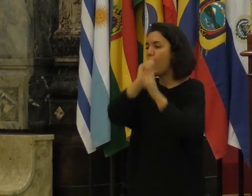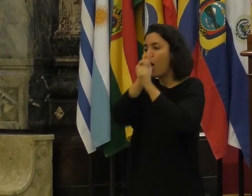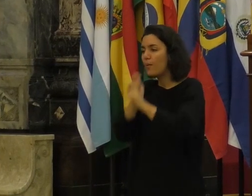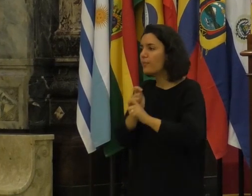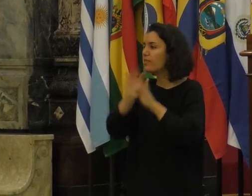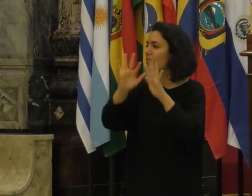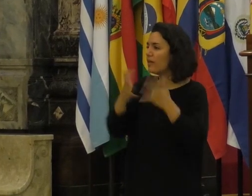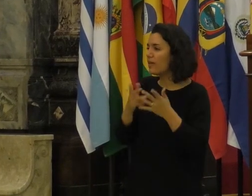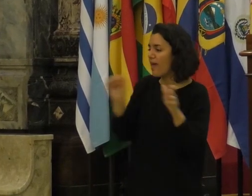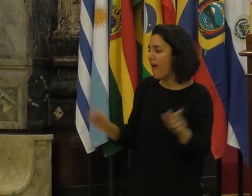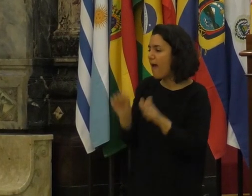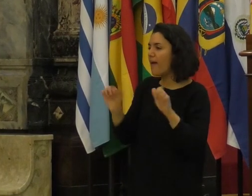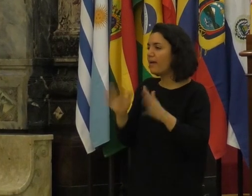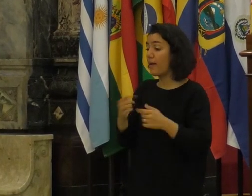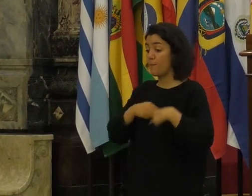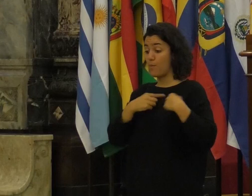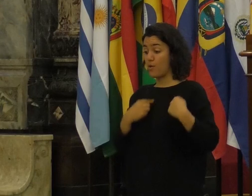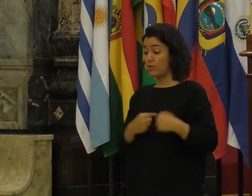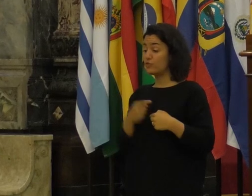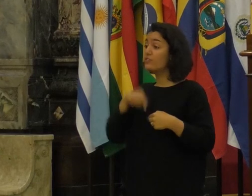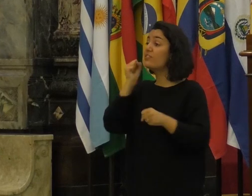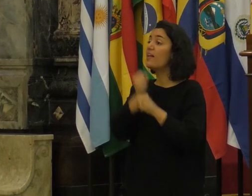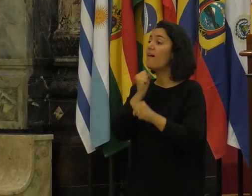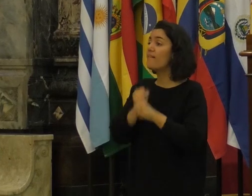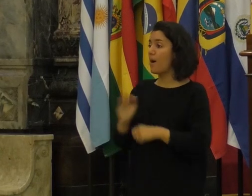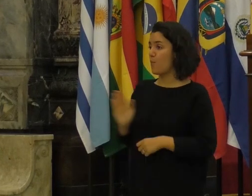aquellas en las que se alista el corazón de la mujer.